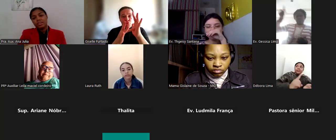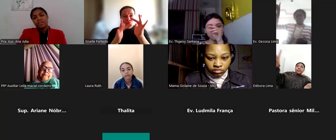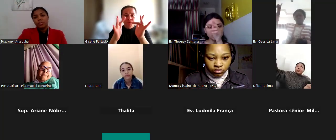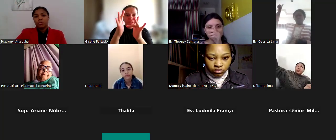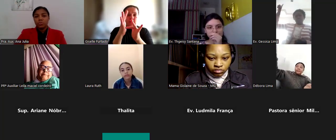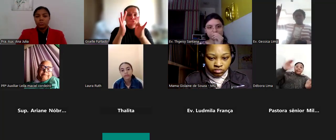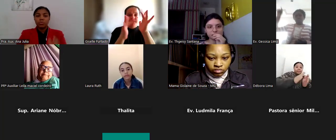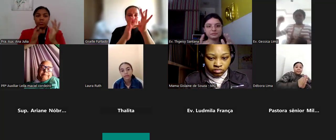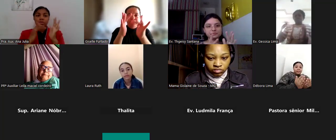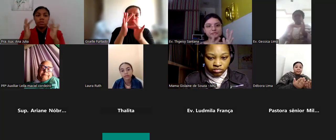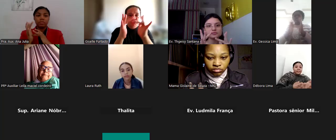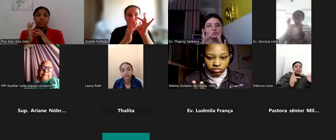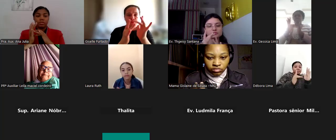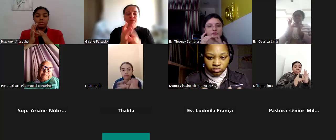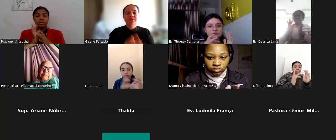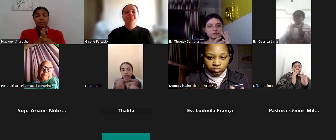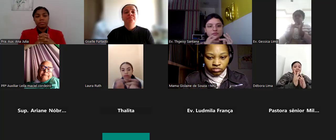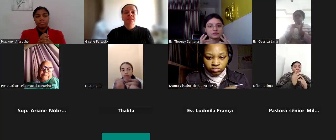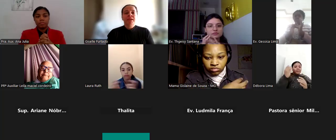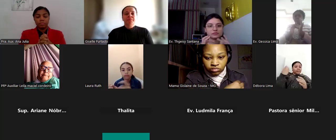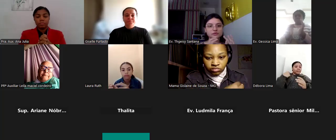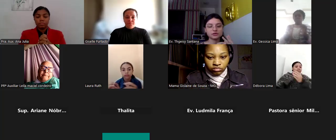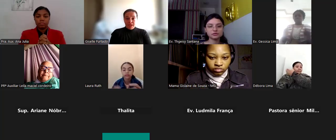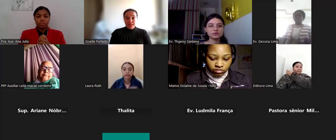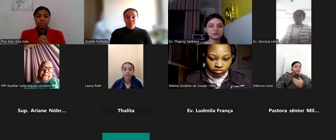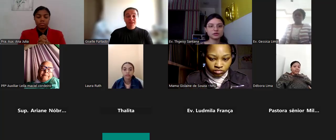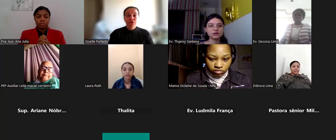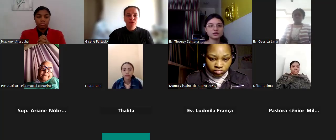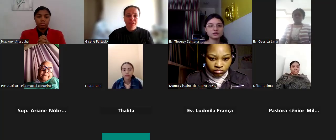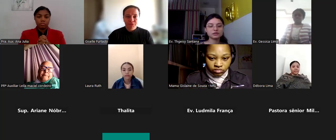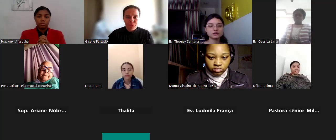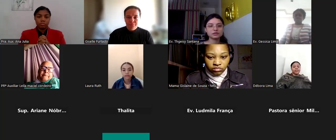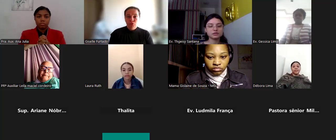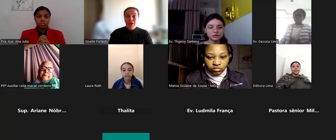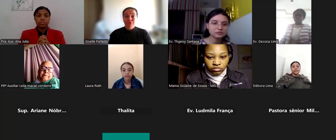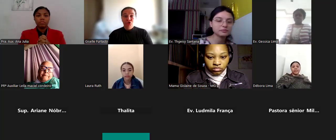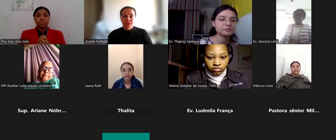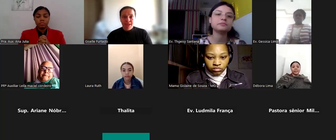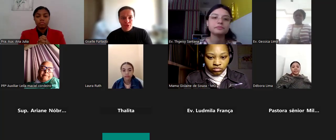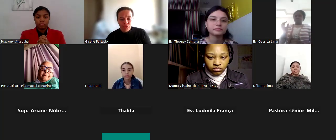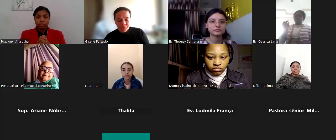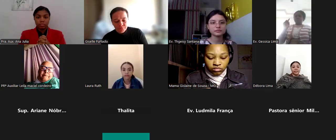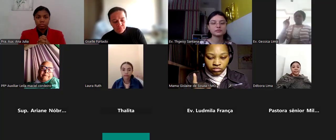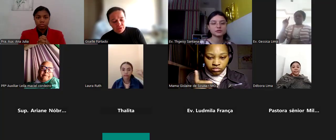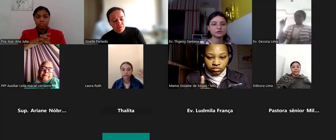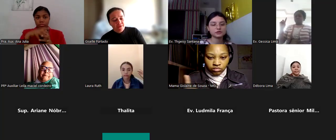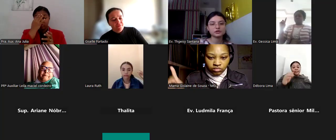Jesus, né? Nós já aprendemos Jesus. Espírito Santo. Do lado direito, você vai